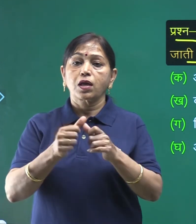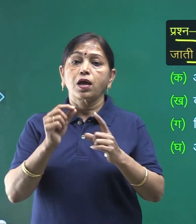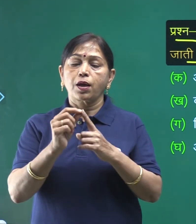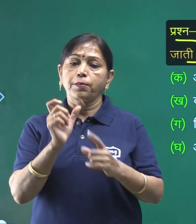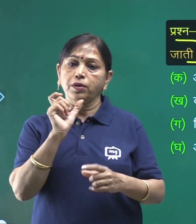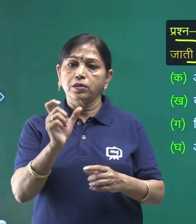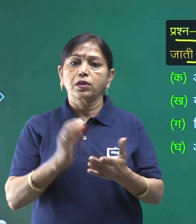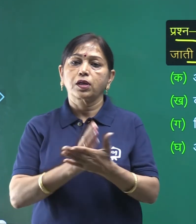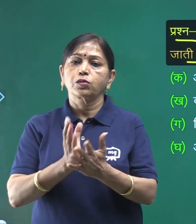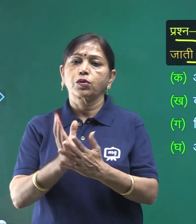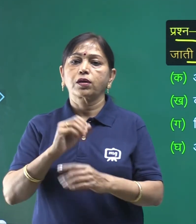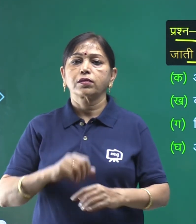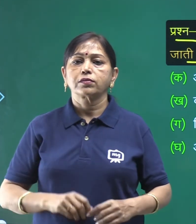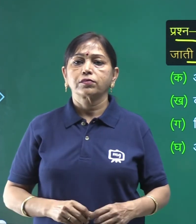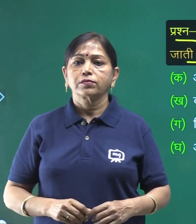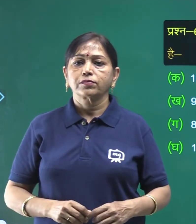अपकेंद्रीकरण द्वारा।